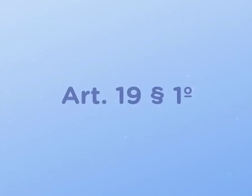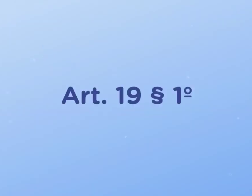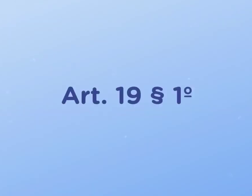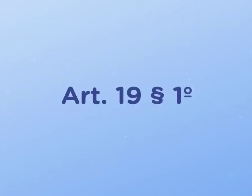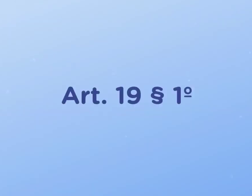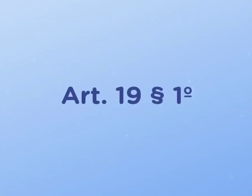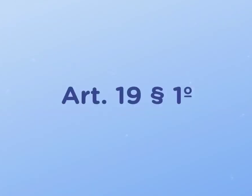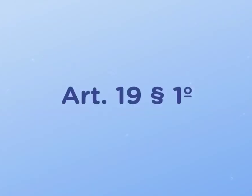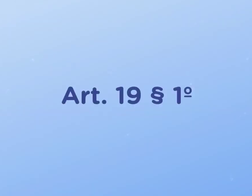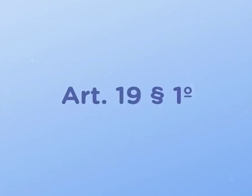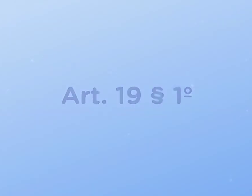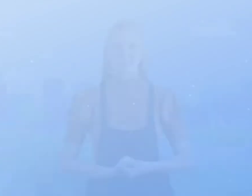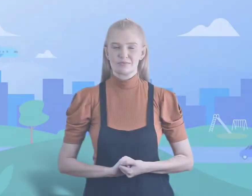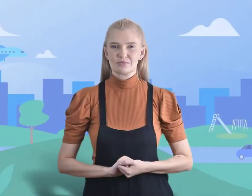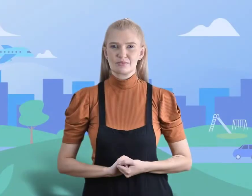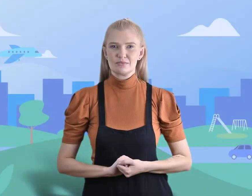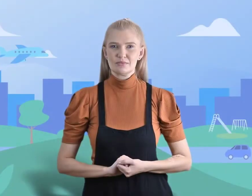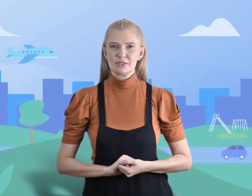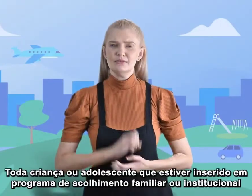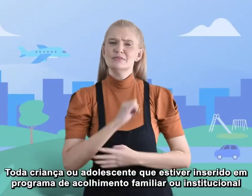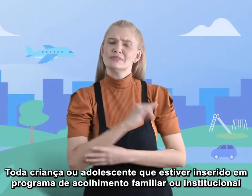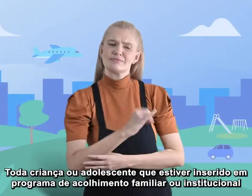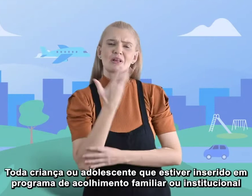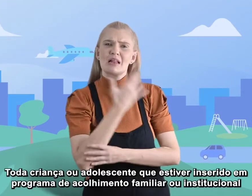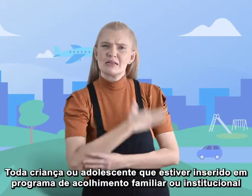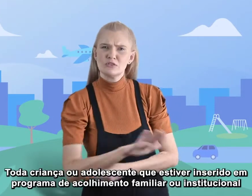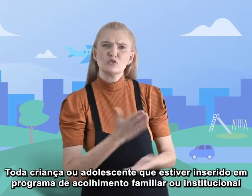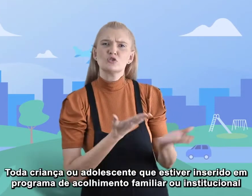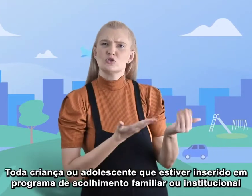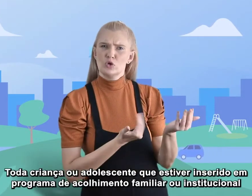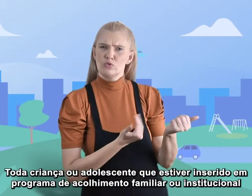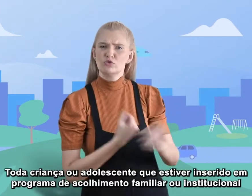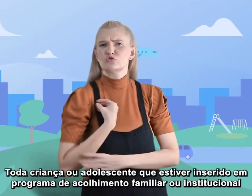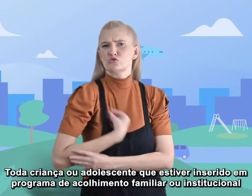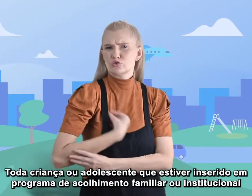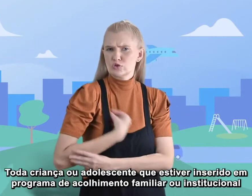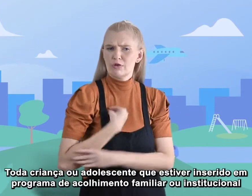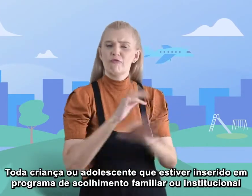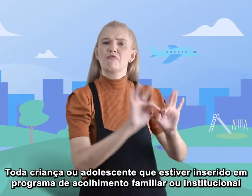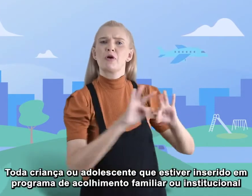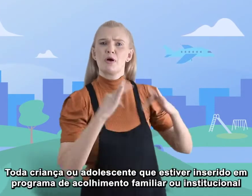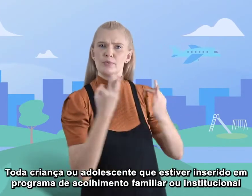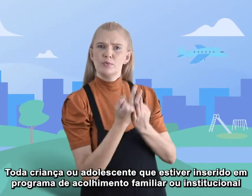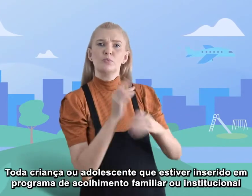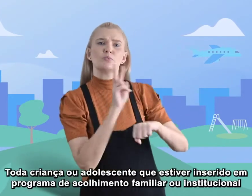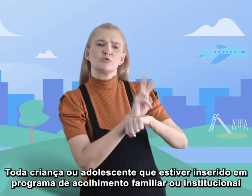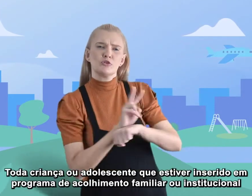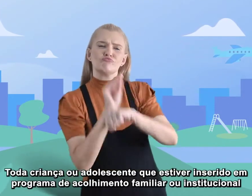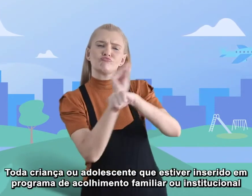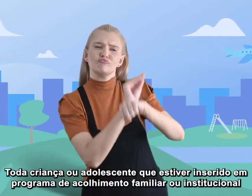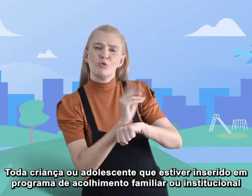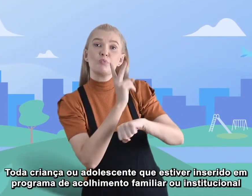Artigo 19, parágrafo 1º. Toda criança ou adolescente que estiver inserido em programa de acolhimento familiar